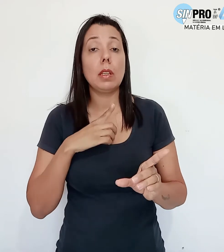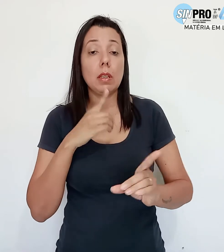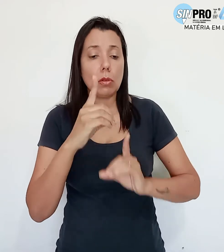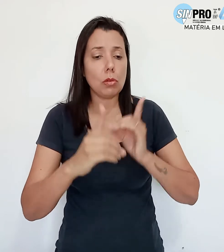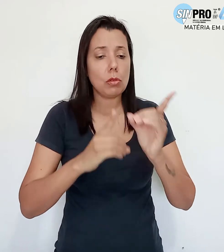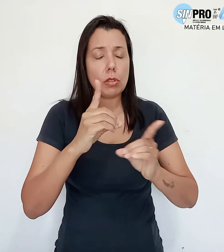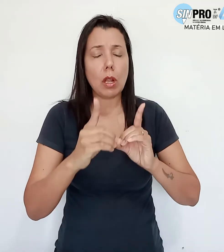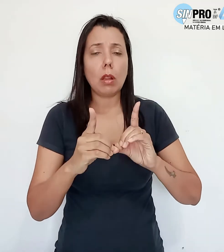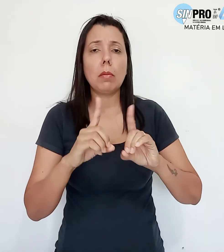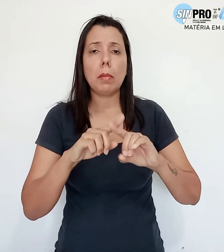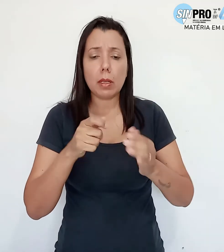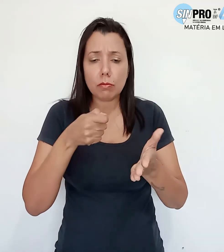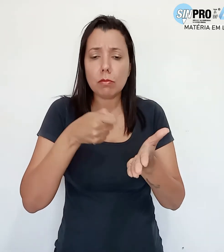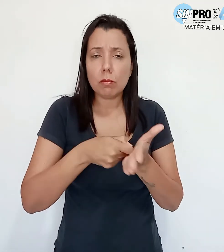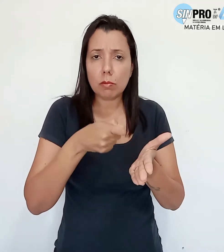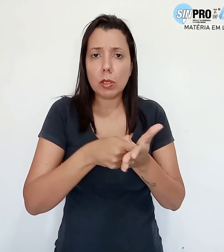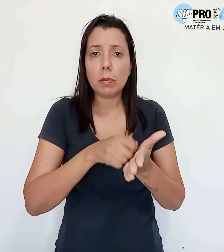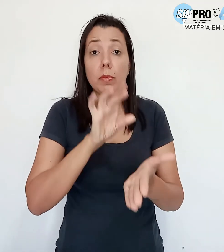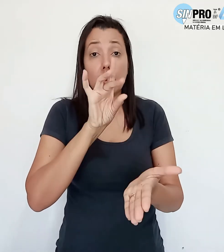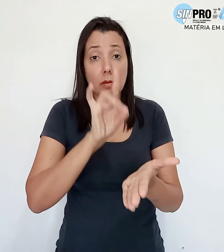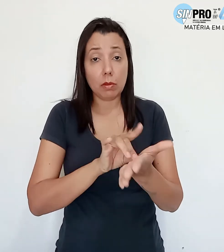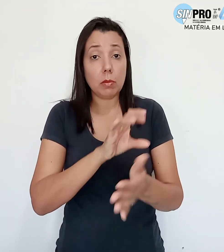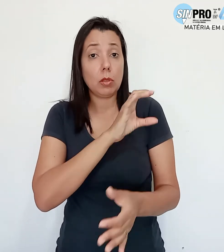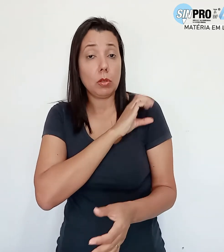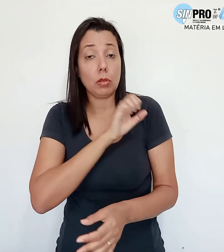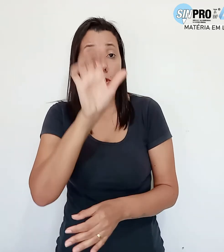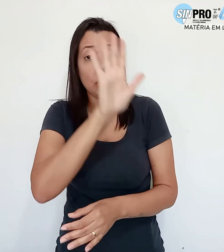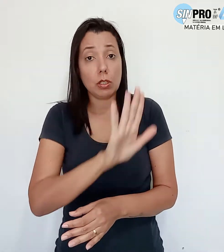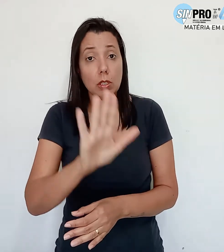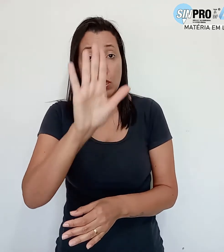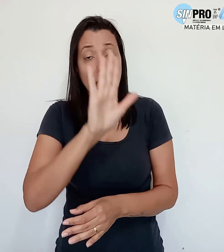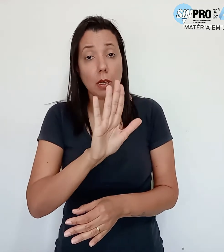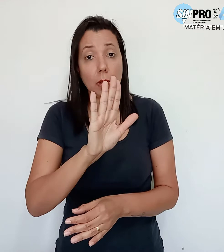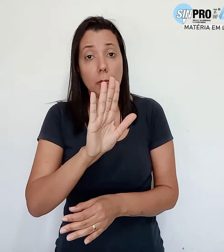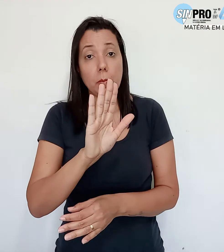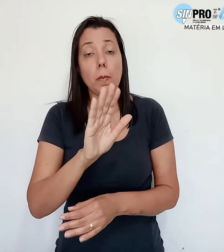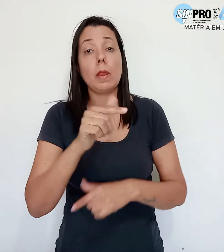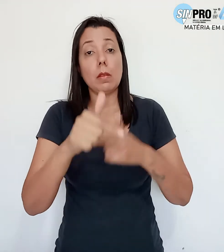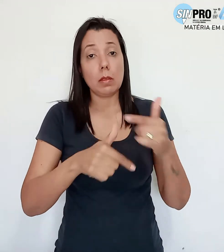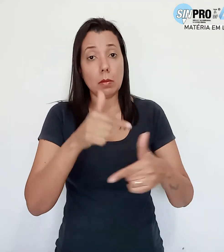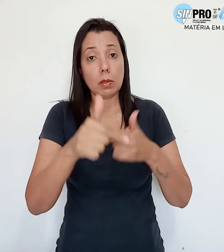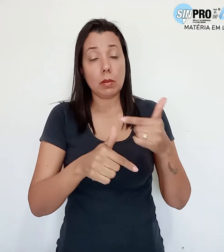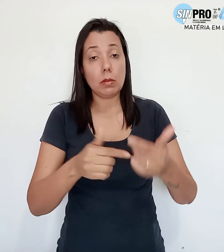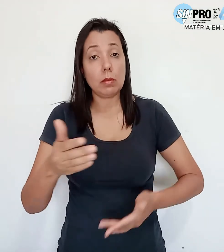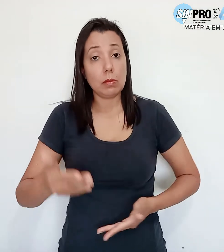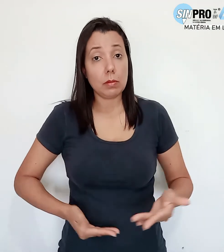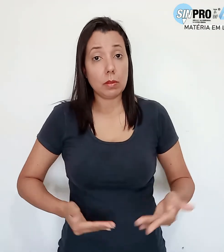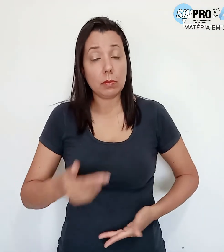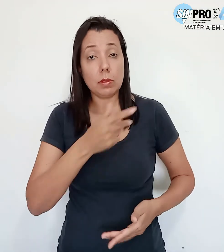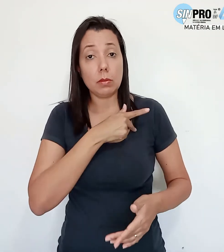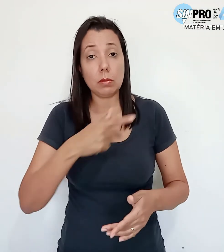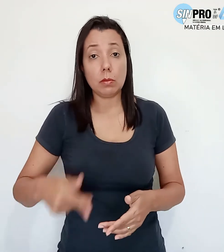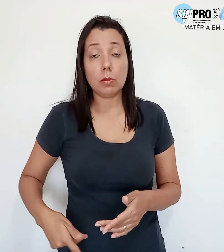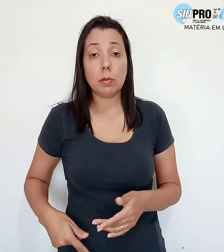mais consistente, afirma o coordenador-geral da Confederação dos Trabalhadores no Serviço Público Federal,